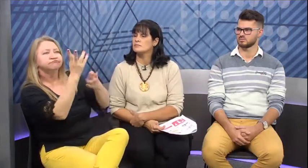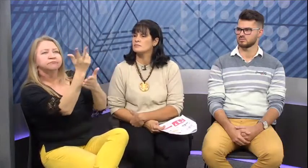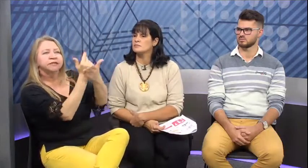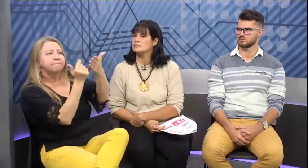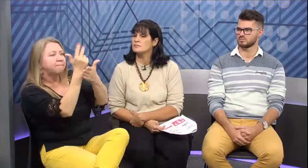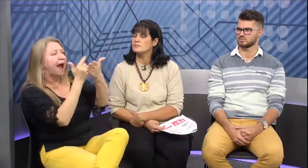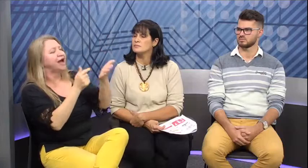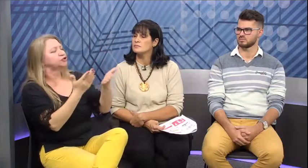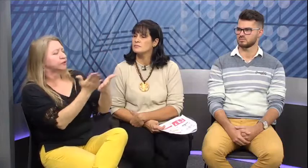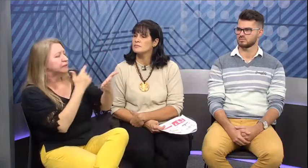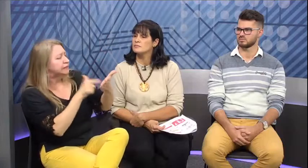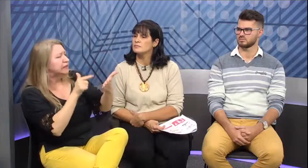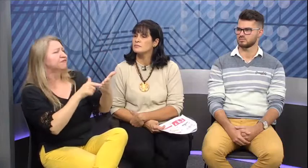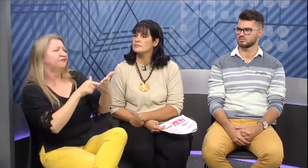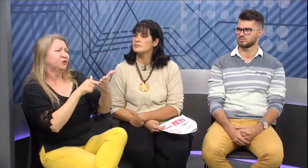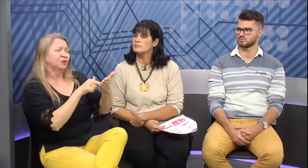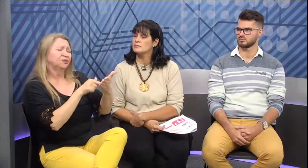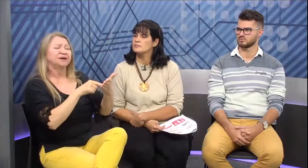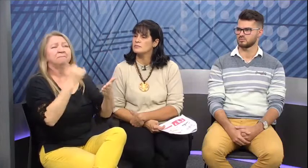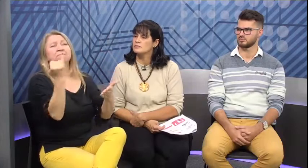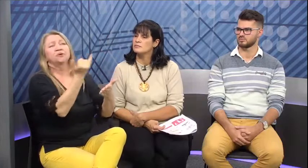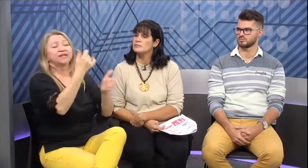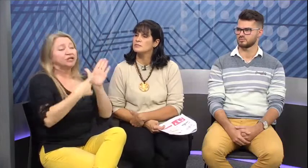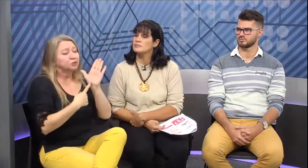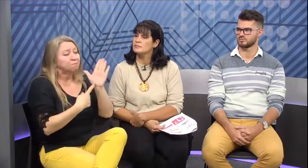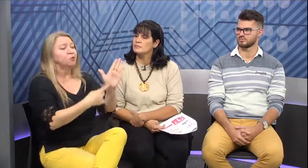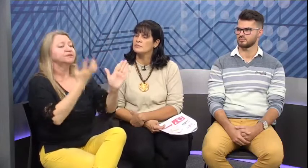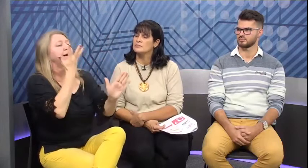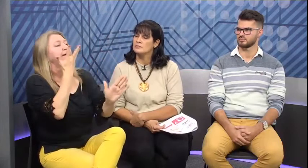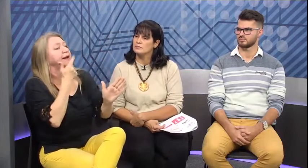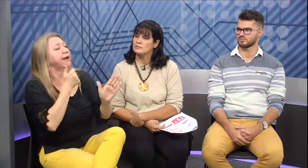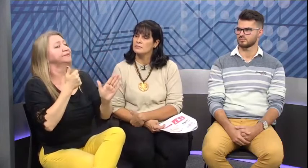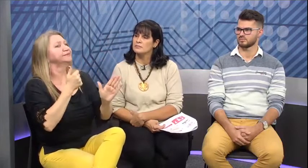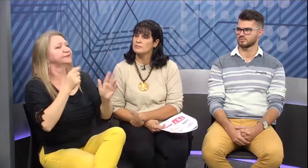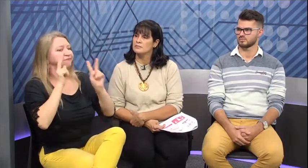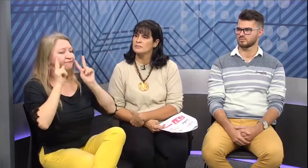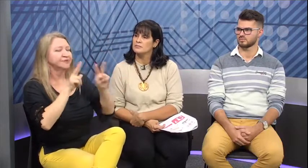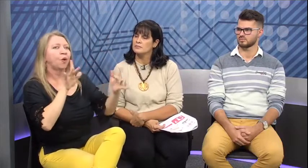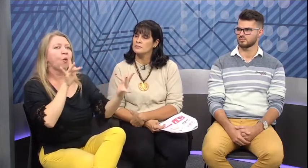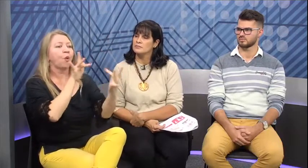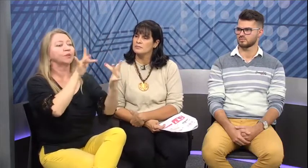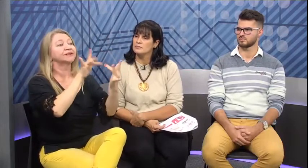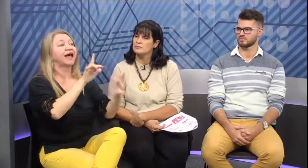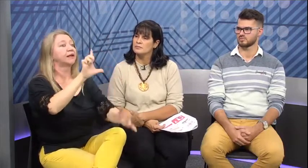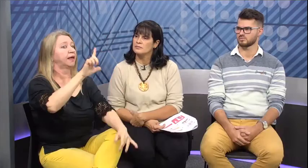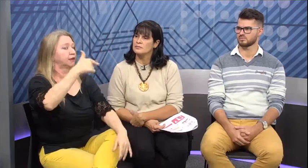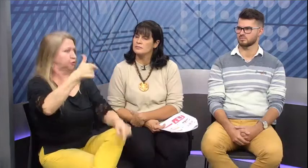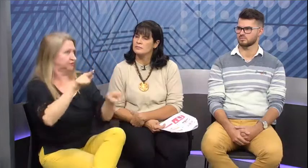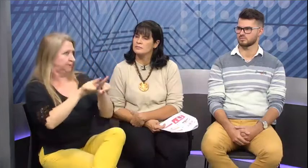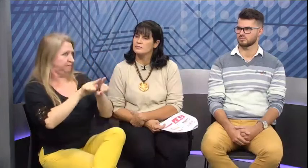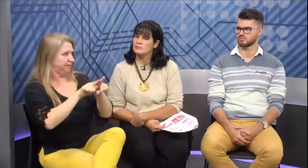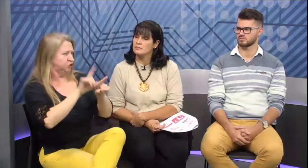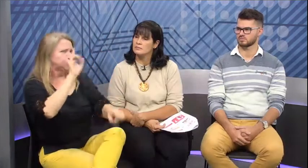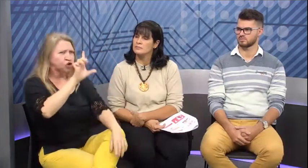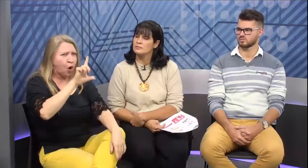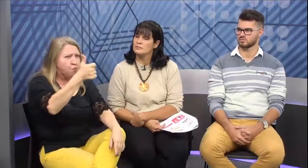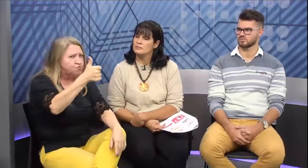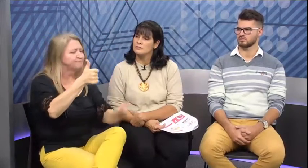mas utilizando bastante recurso visual, né, slides, né, ou material, né, porque é importante